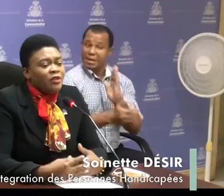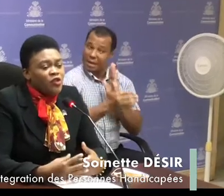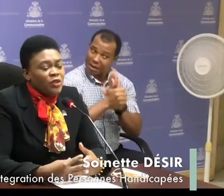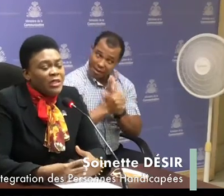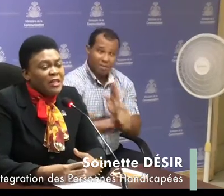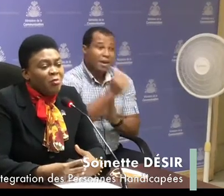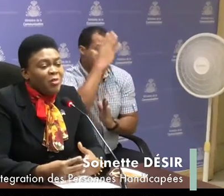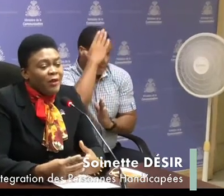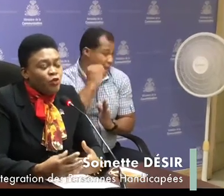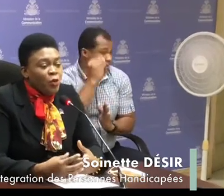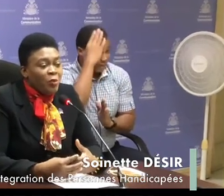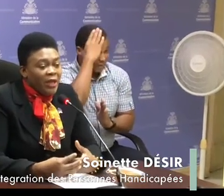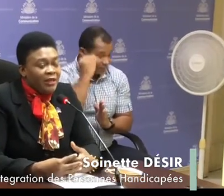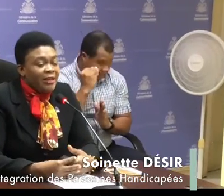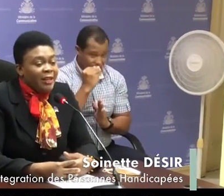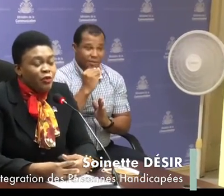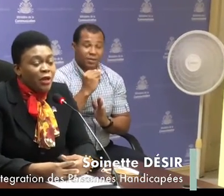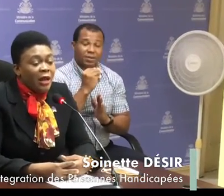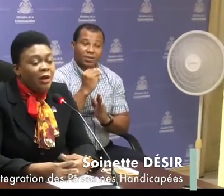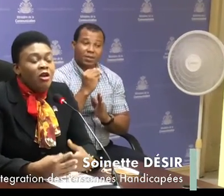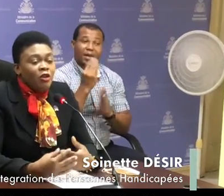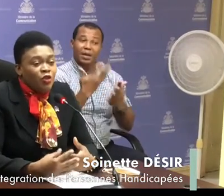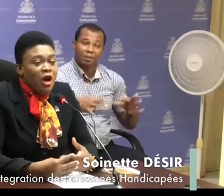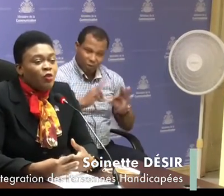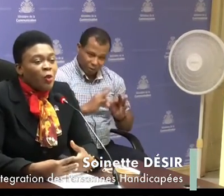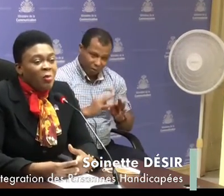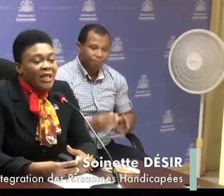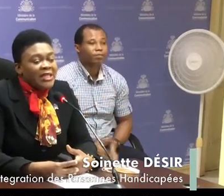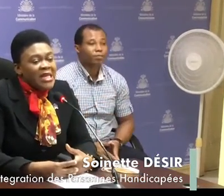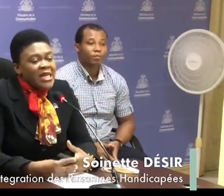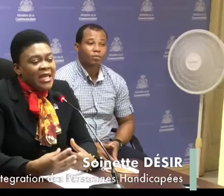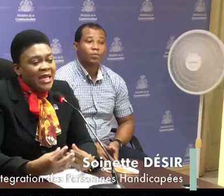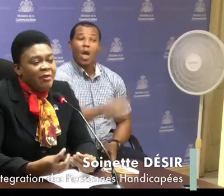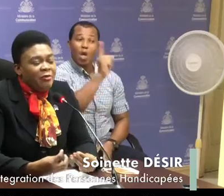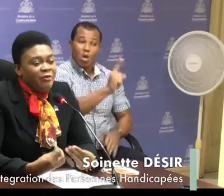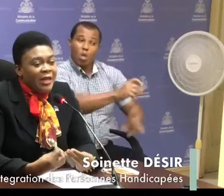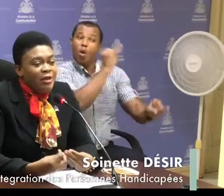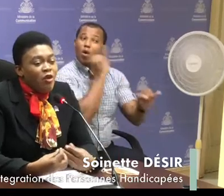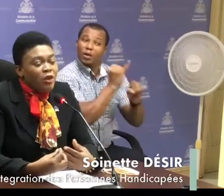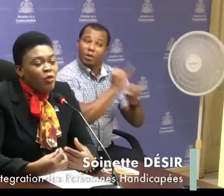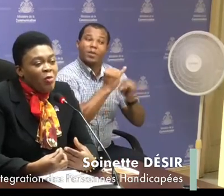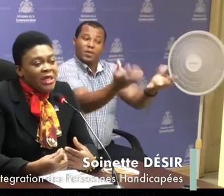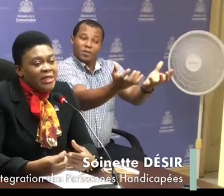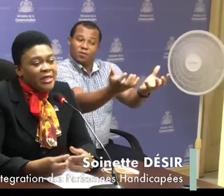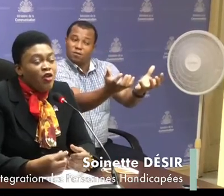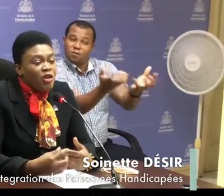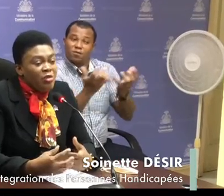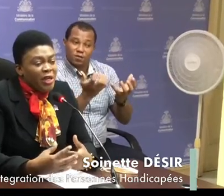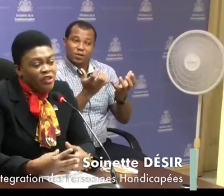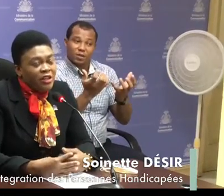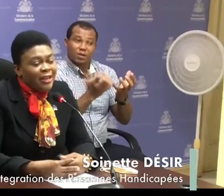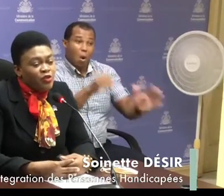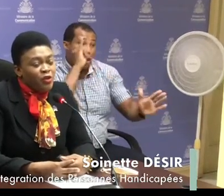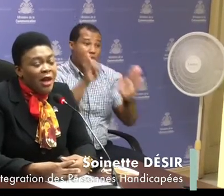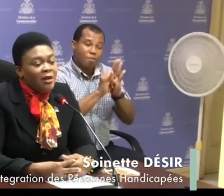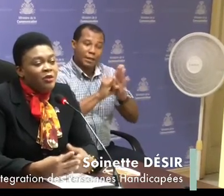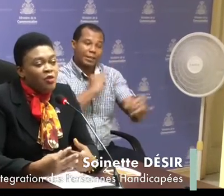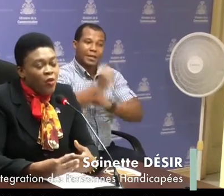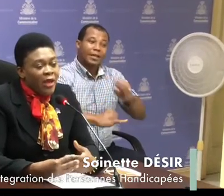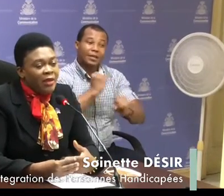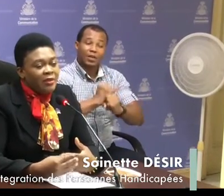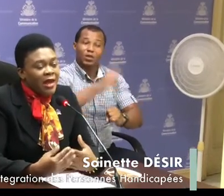siècle, je dis à n'a parlé sur le plan international, une entreprise qui voulait une entreprise qui a une image